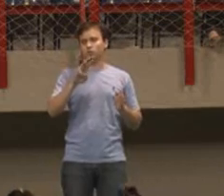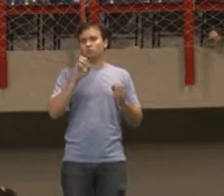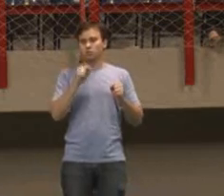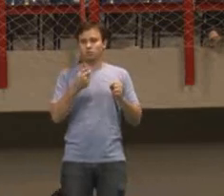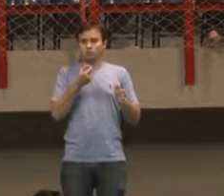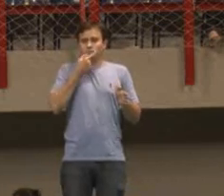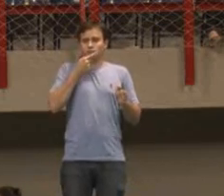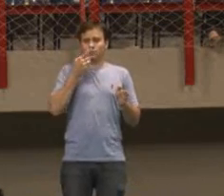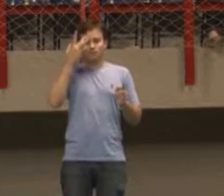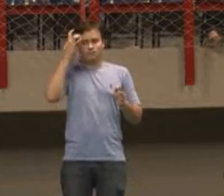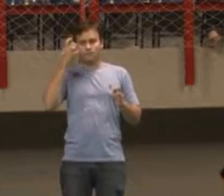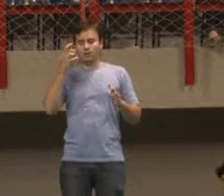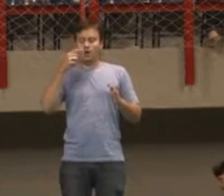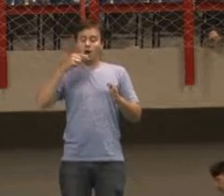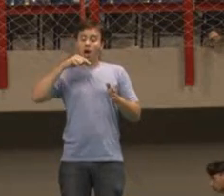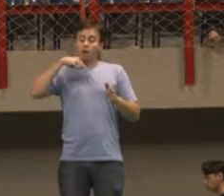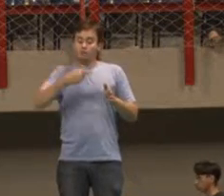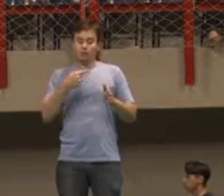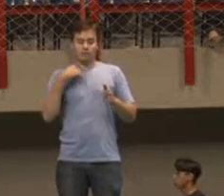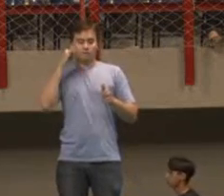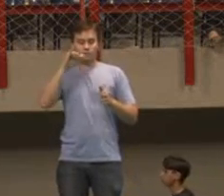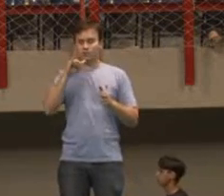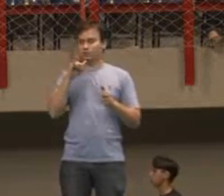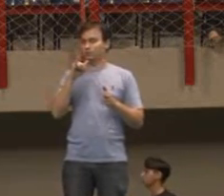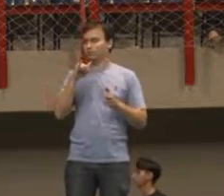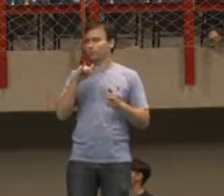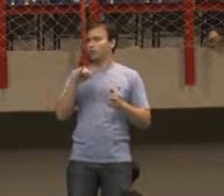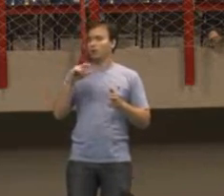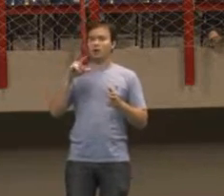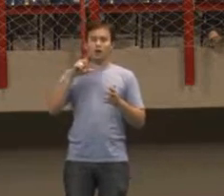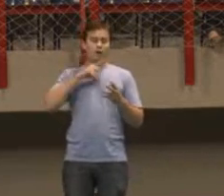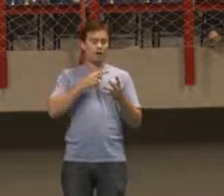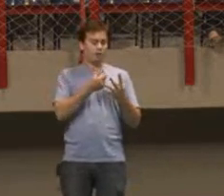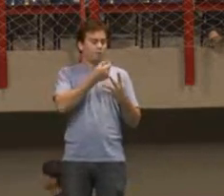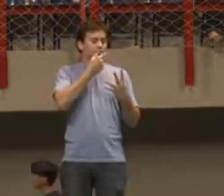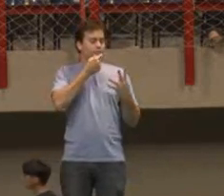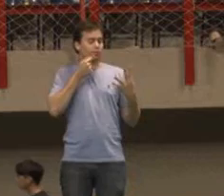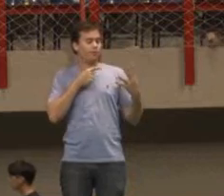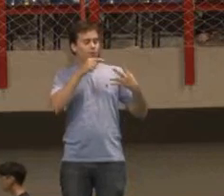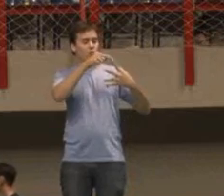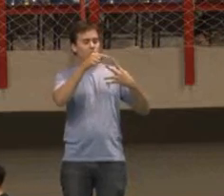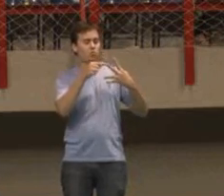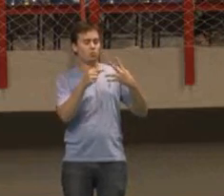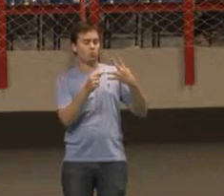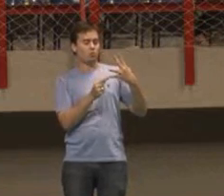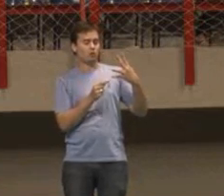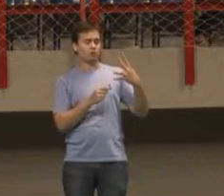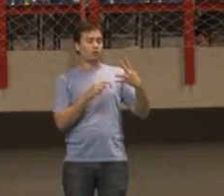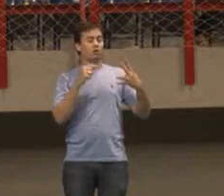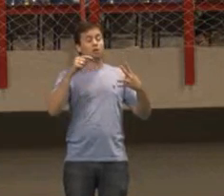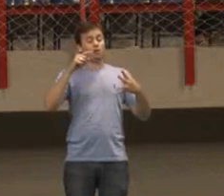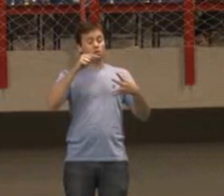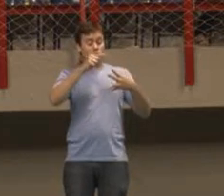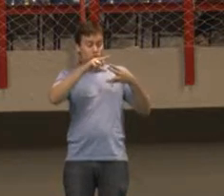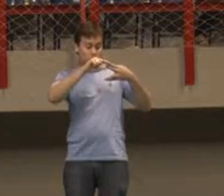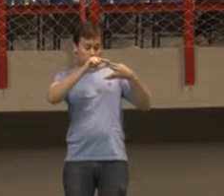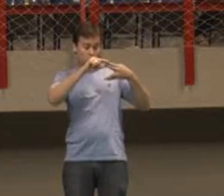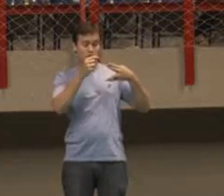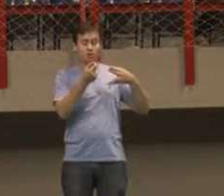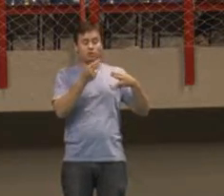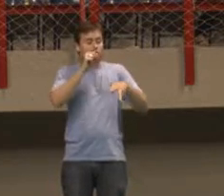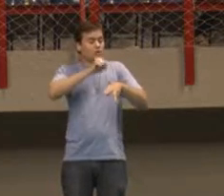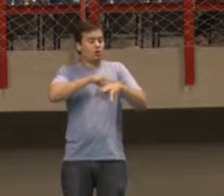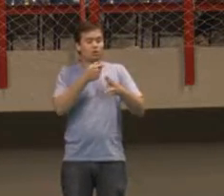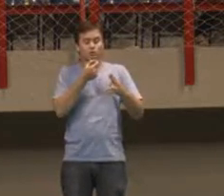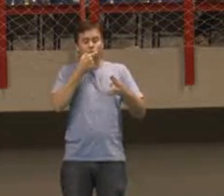dia seguinte. Na verdade, pessoal, são 4 comprimidos, 2 tomados imediatamente. Teve a